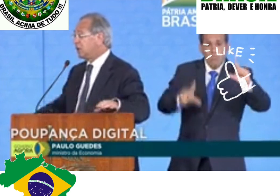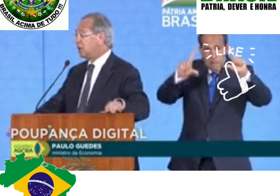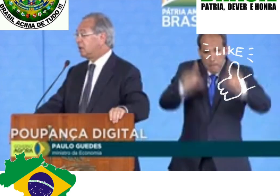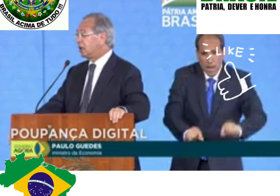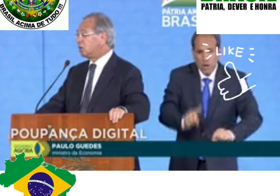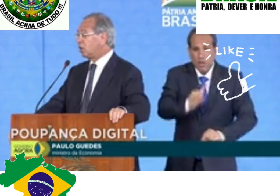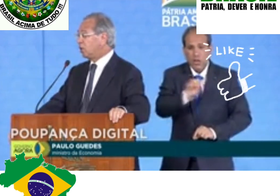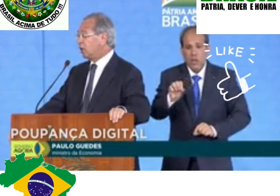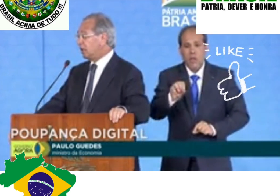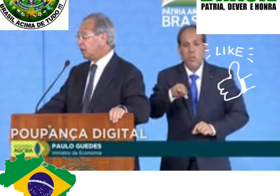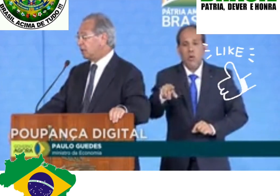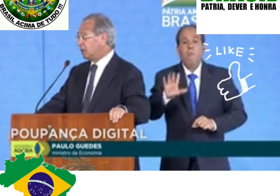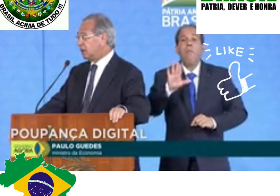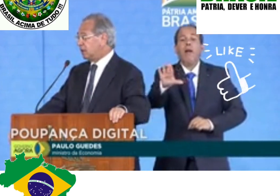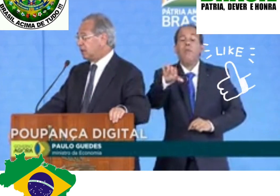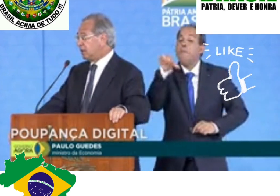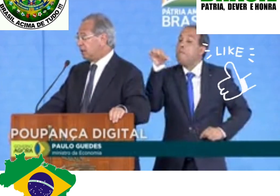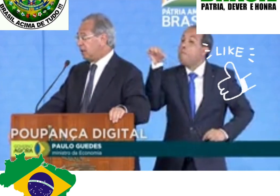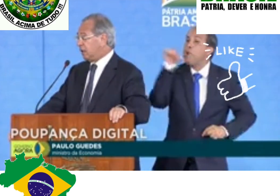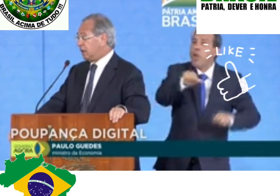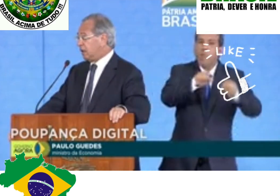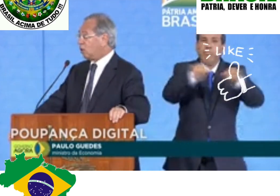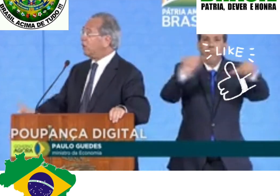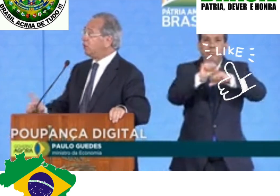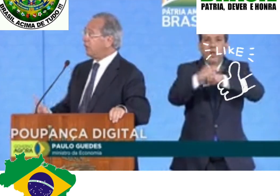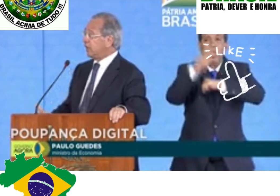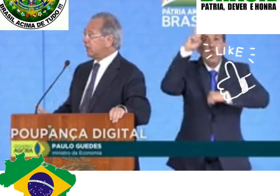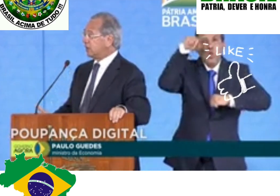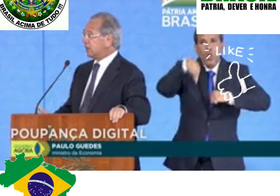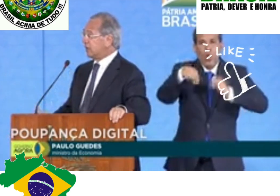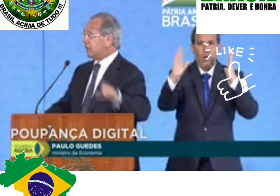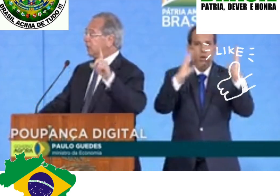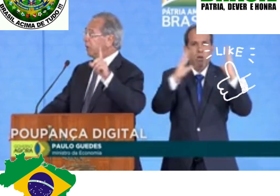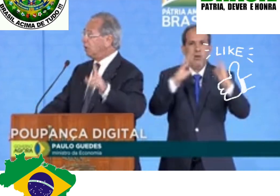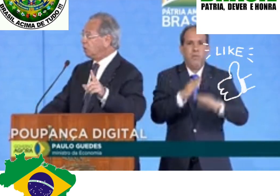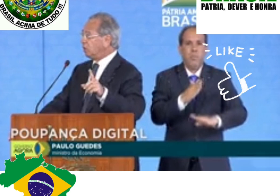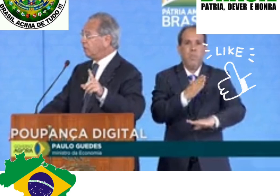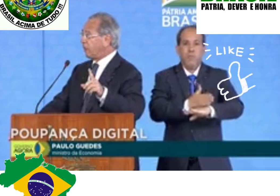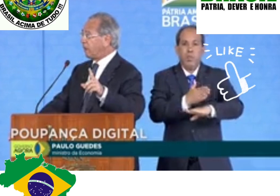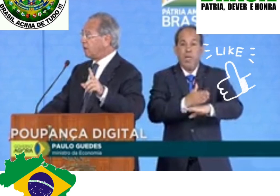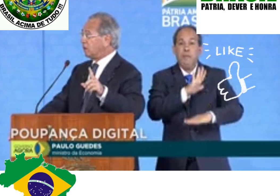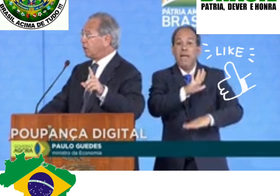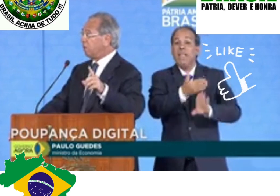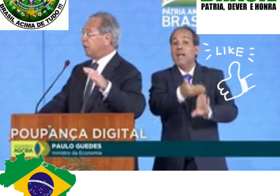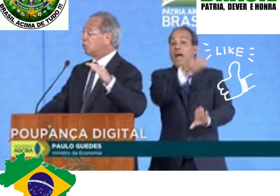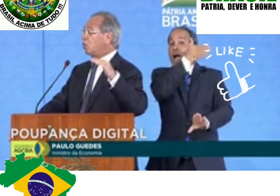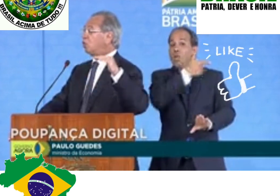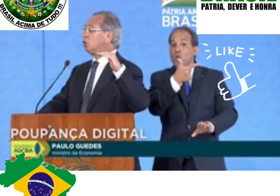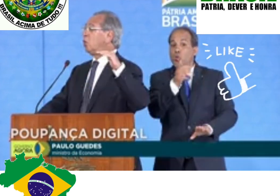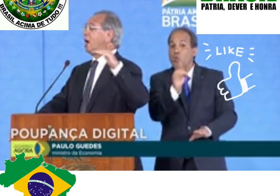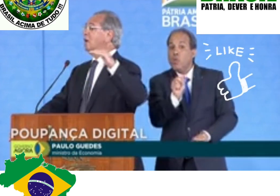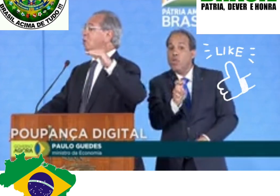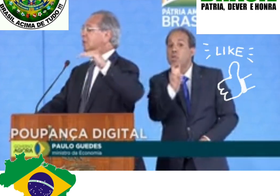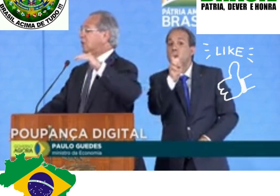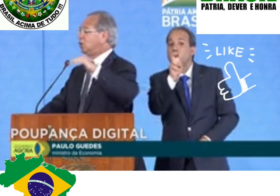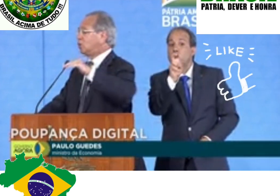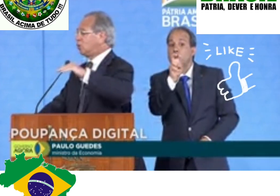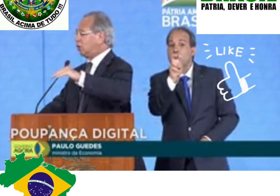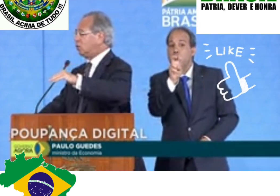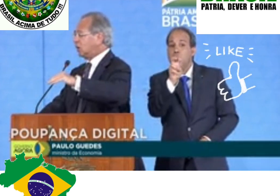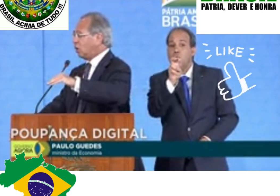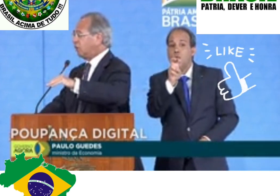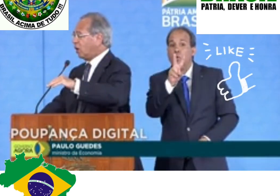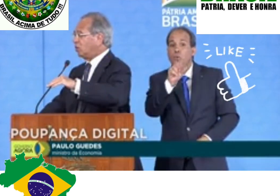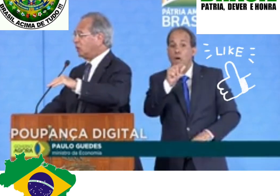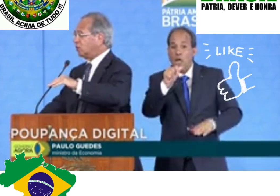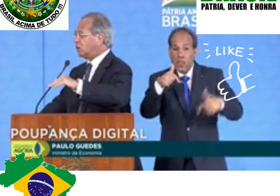pandemia da história moderna. E com uma diferença, naquele período, empregos continuaram a ser